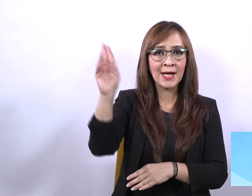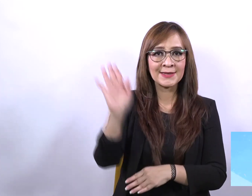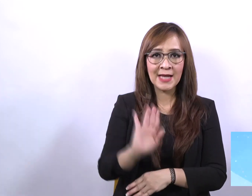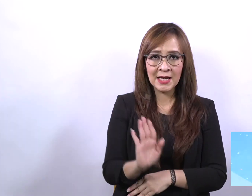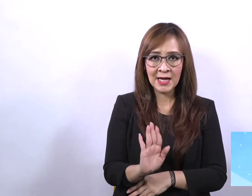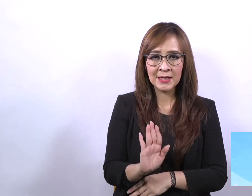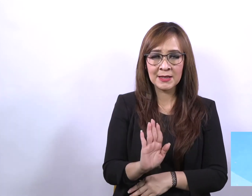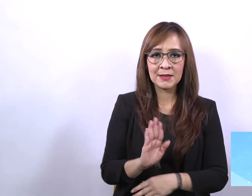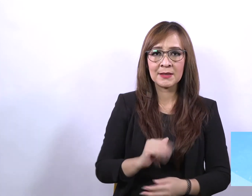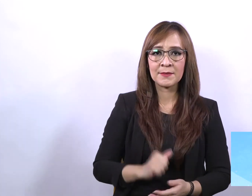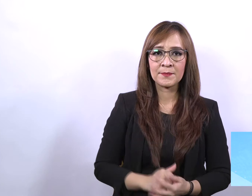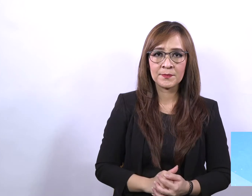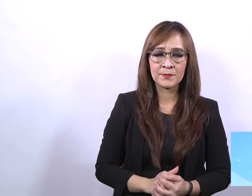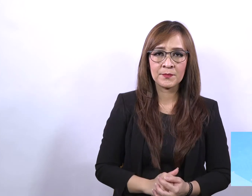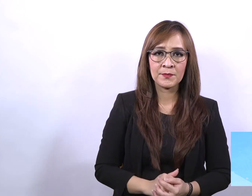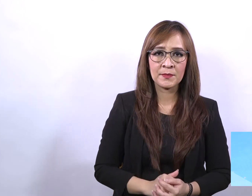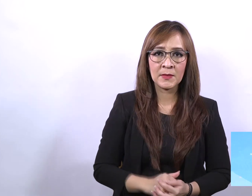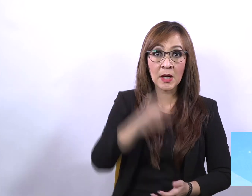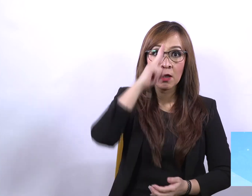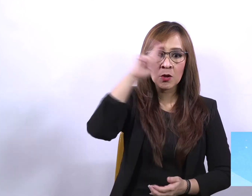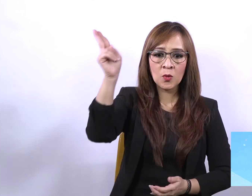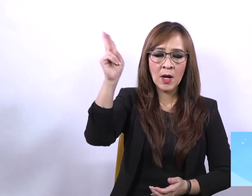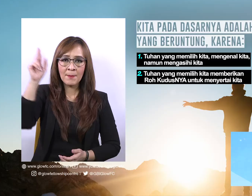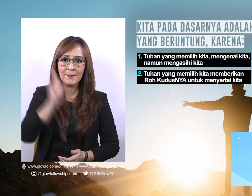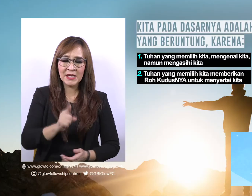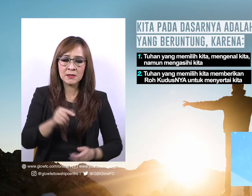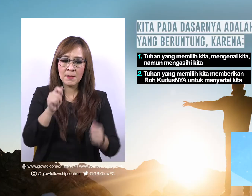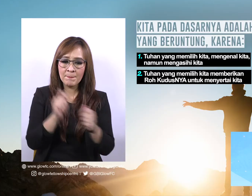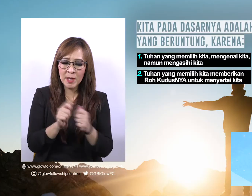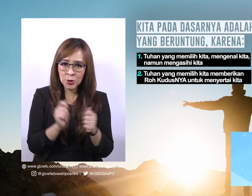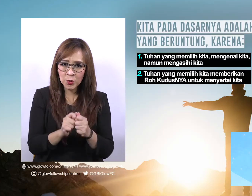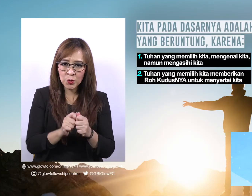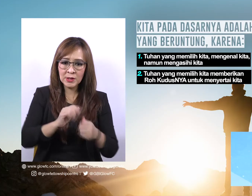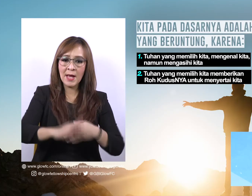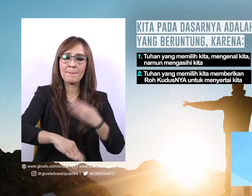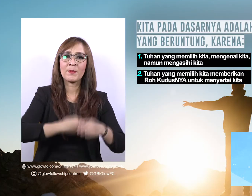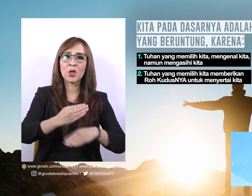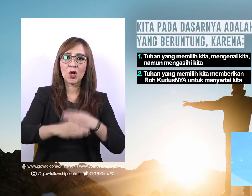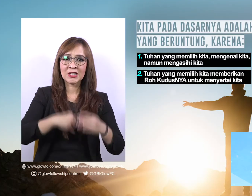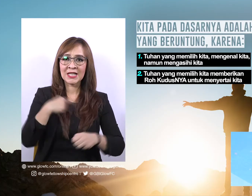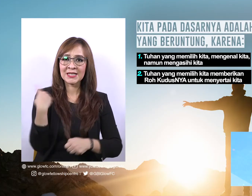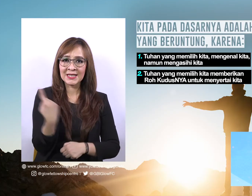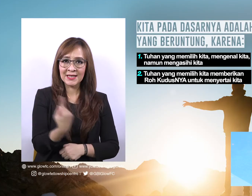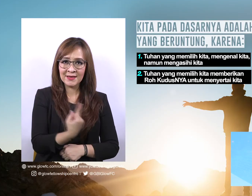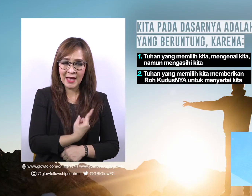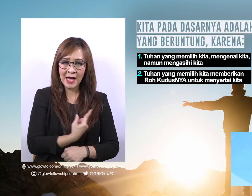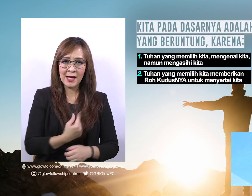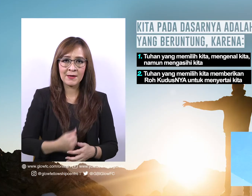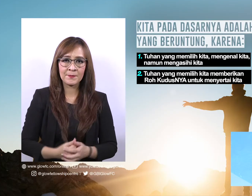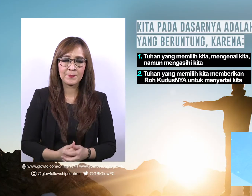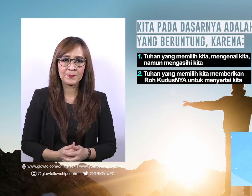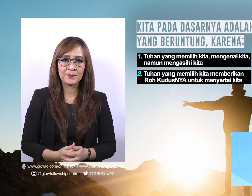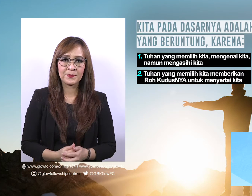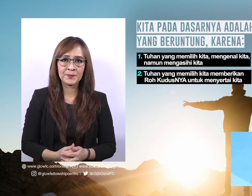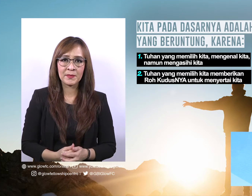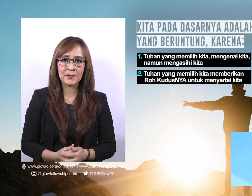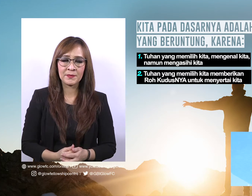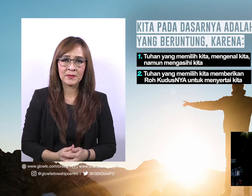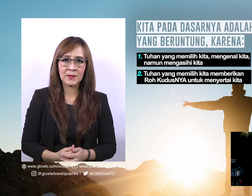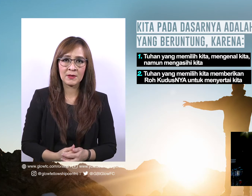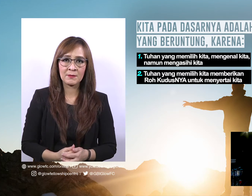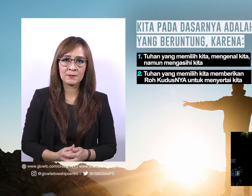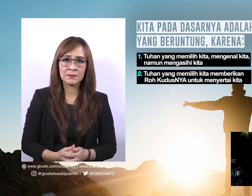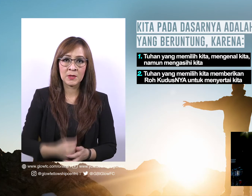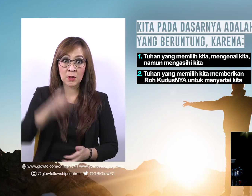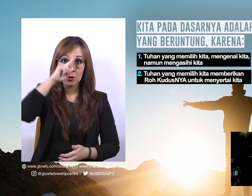mengasihi kita dengan sabarnya dia bentuk dan proses kita yang kedua kita larang beruntung Kalau Tuhan yang memiliki tak memberikan Roh